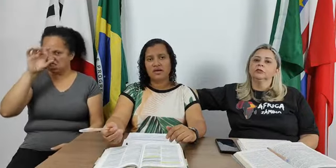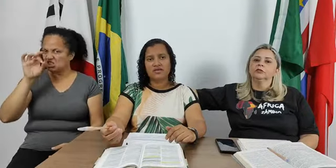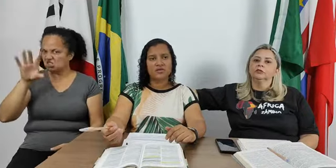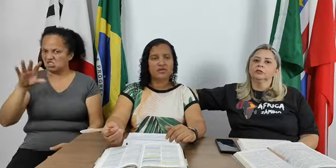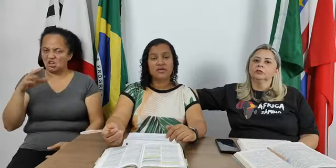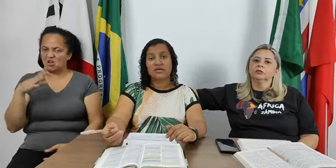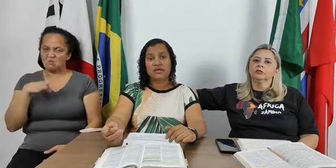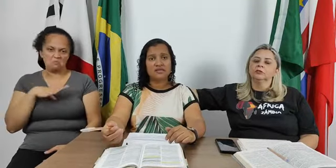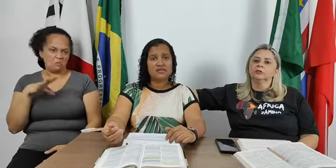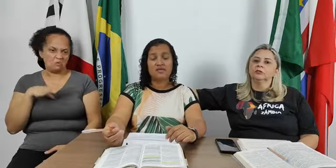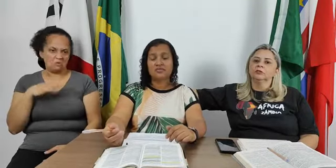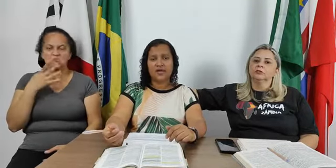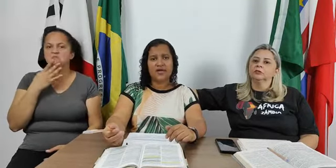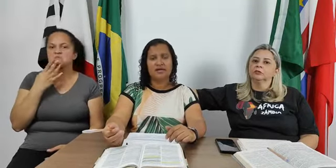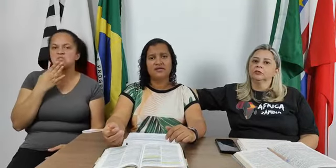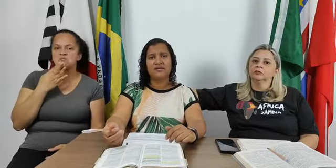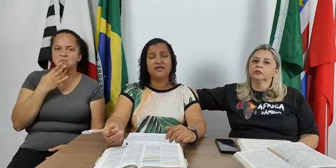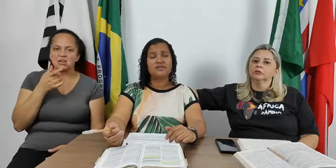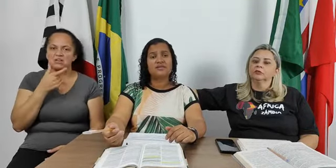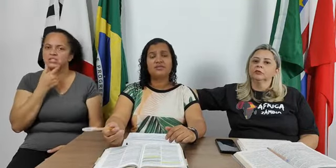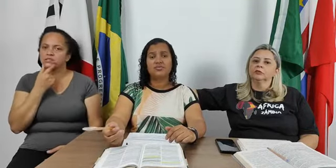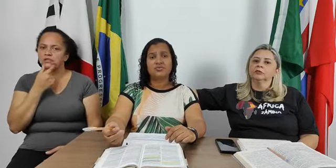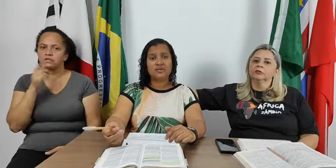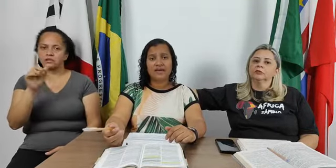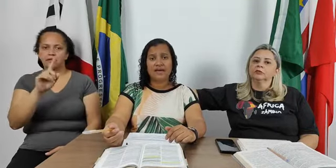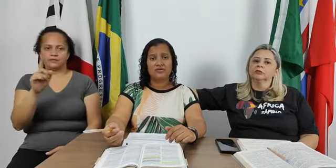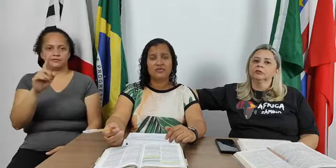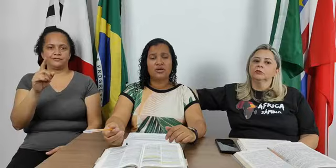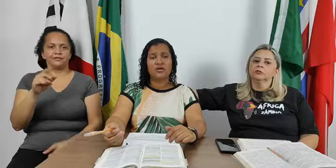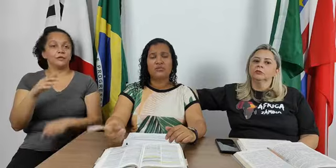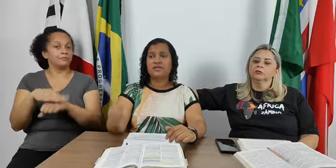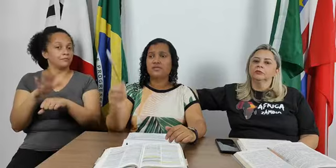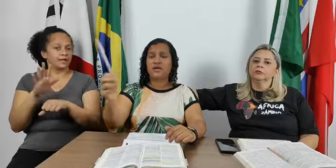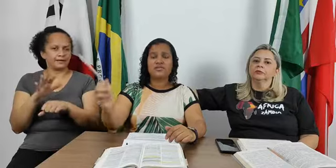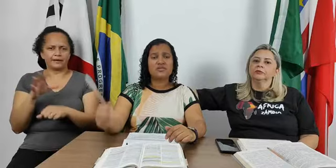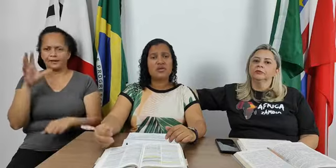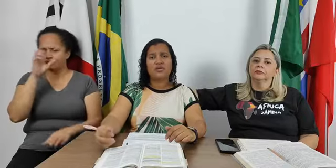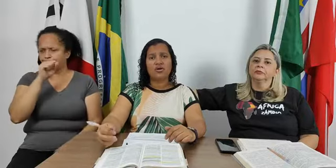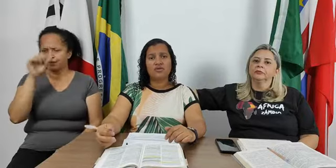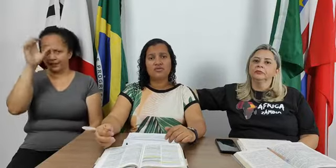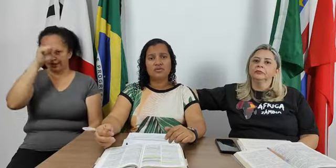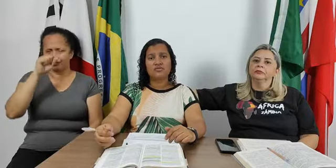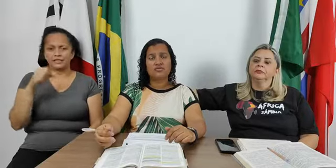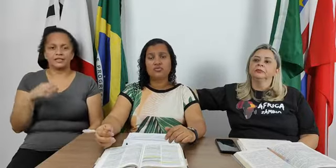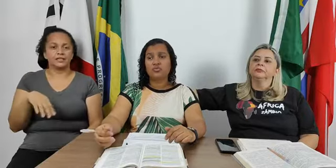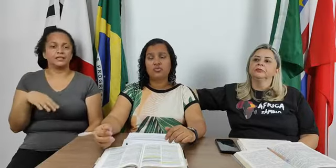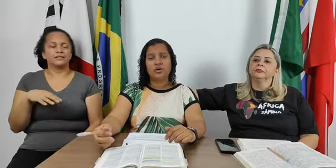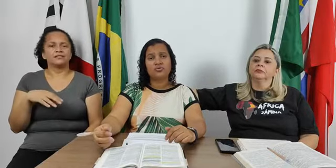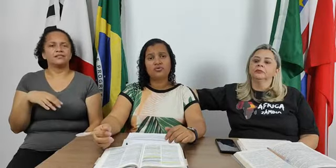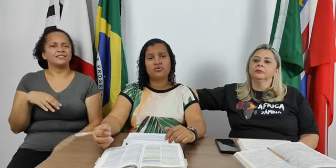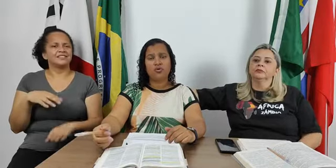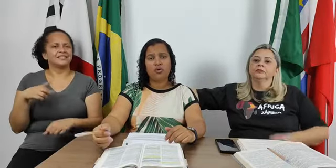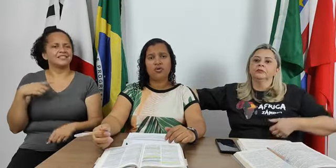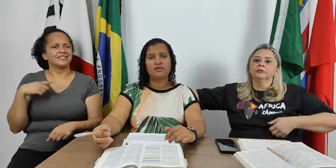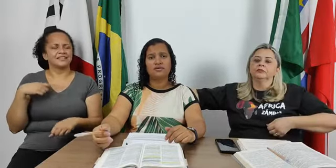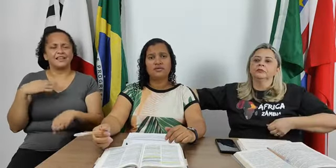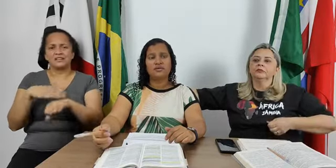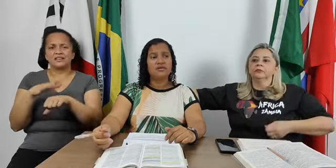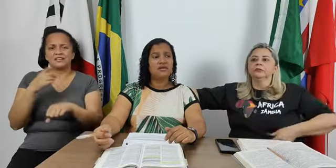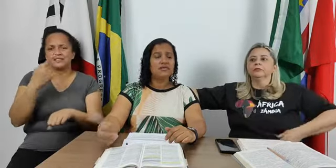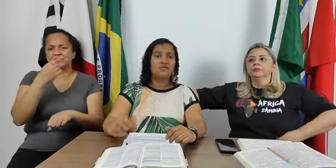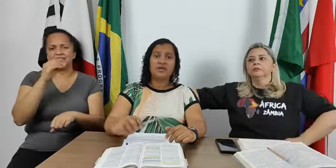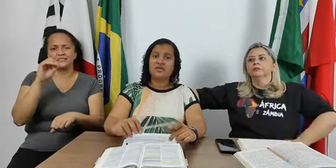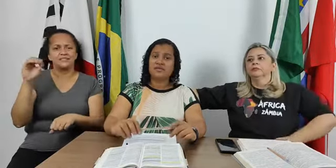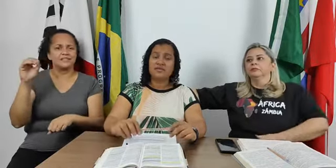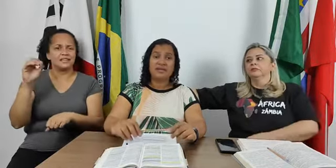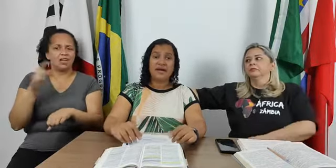português, matemática, inglês. Não está. Ele está sendo doutrinado. Passa mais de 100 horas dentro num banco de escola.